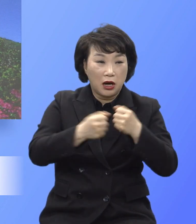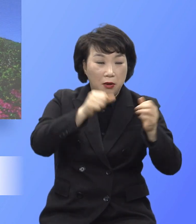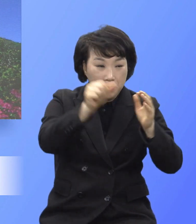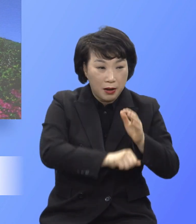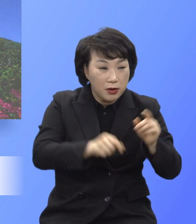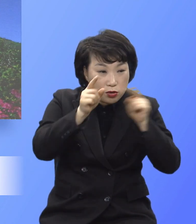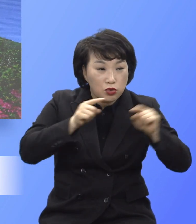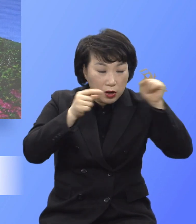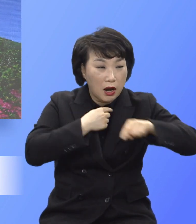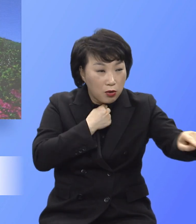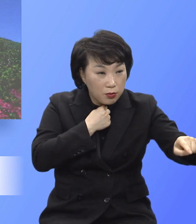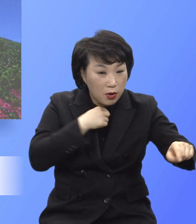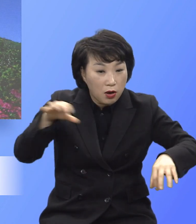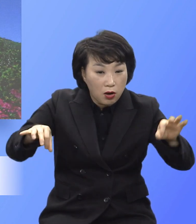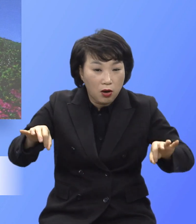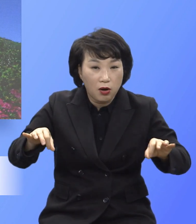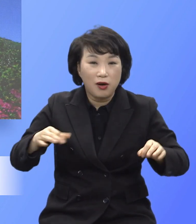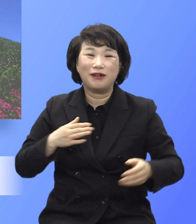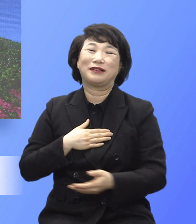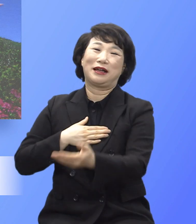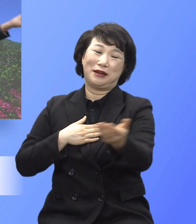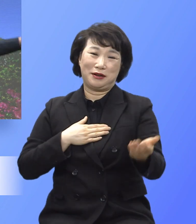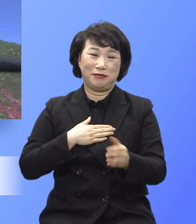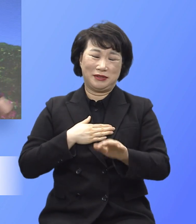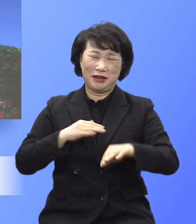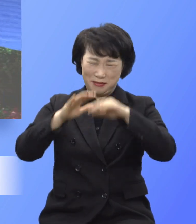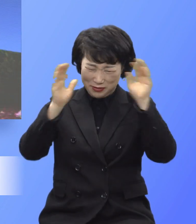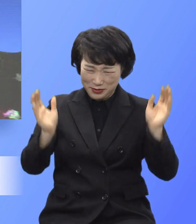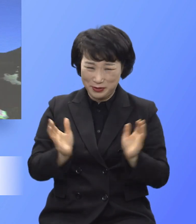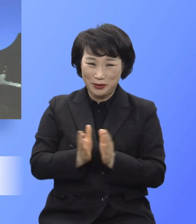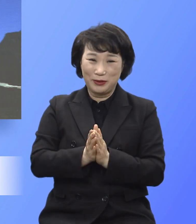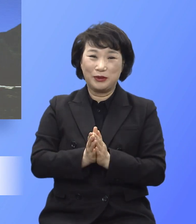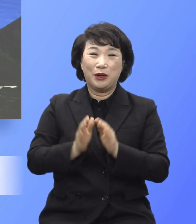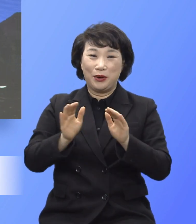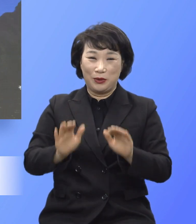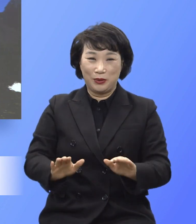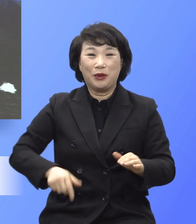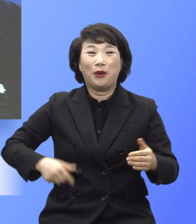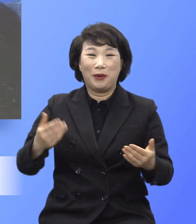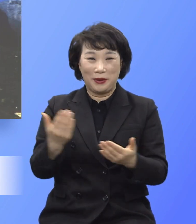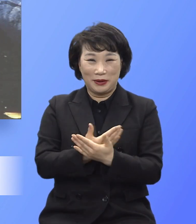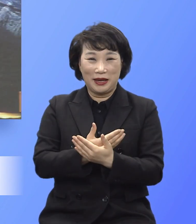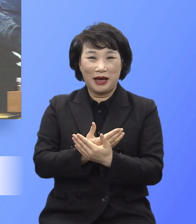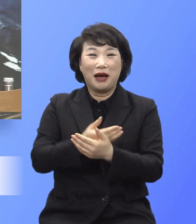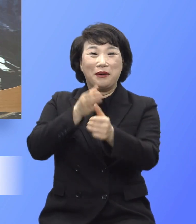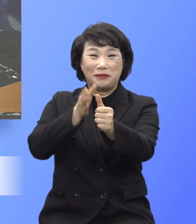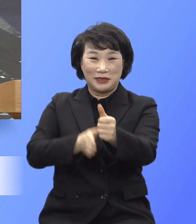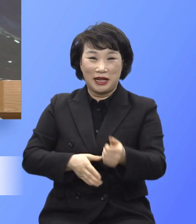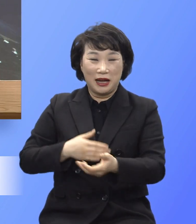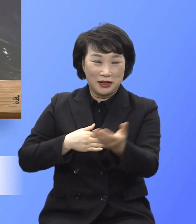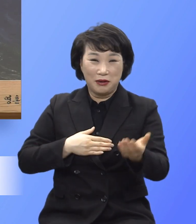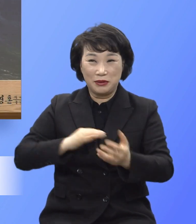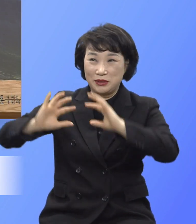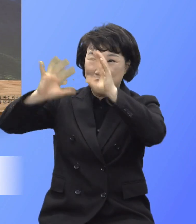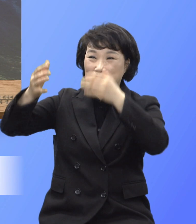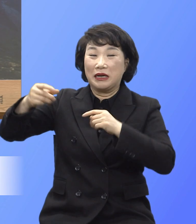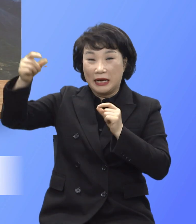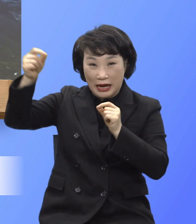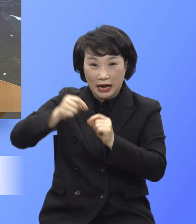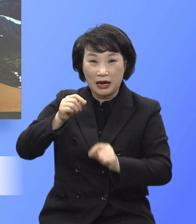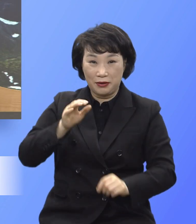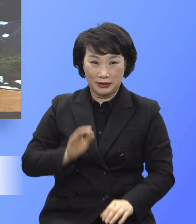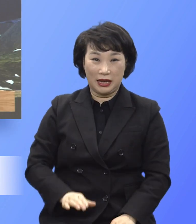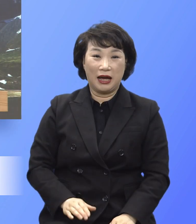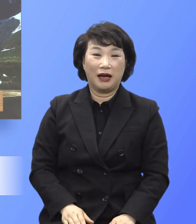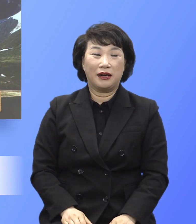지옥 가겠느냐 그 말입니다. 나와 여러분들은 전부 오늘 회개하라 천국이